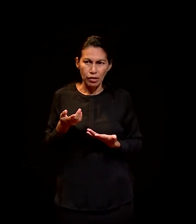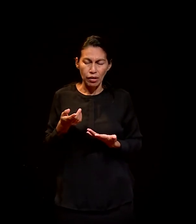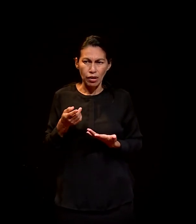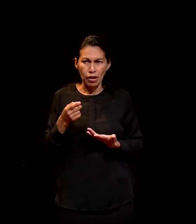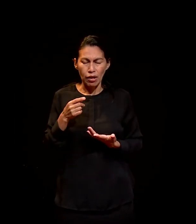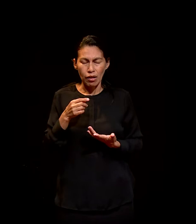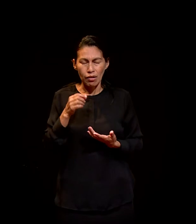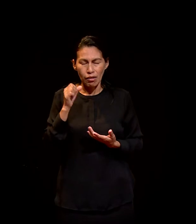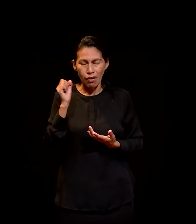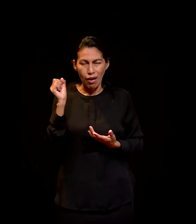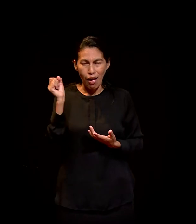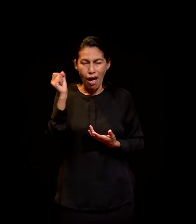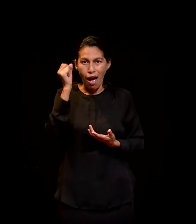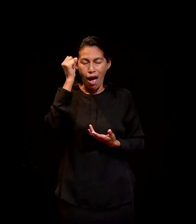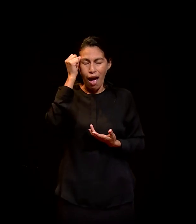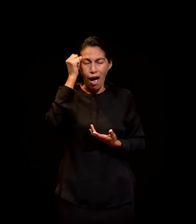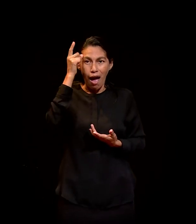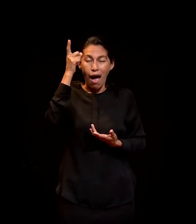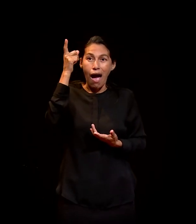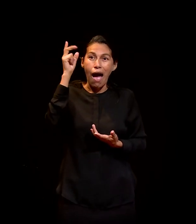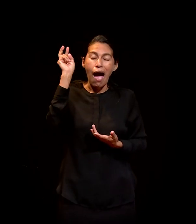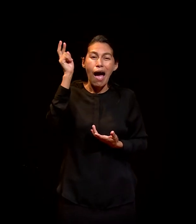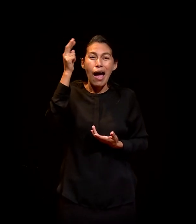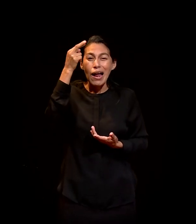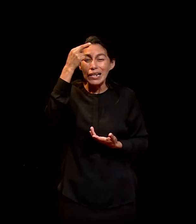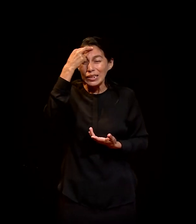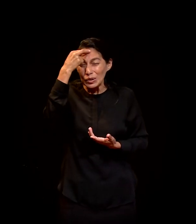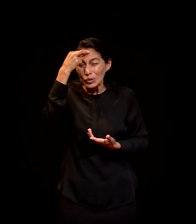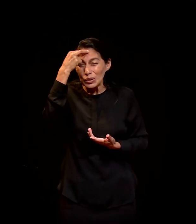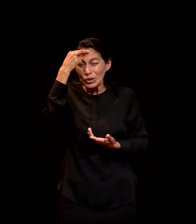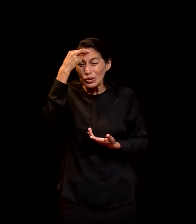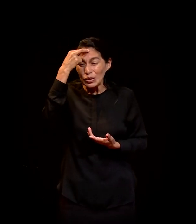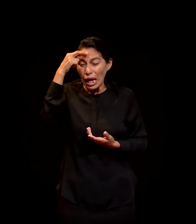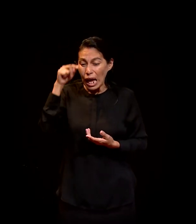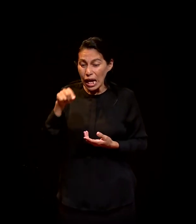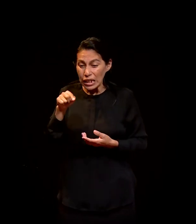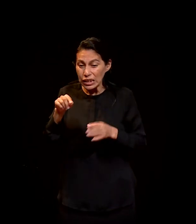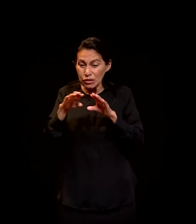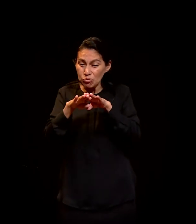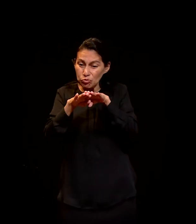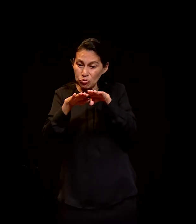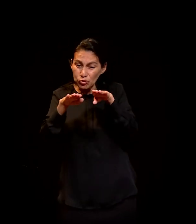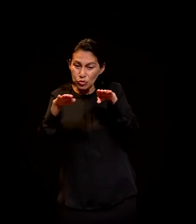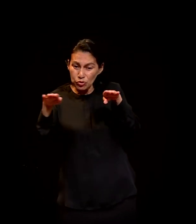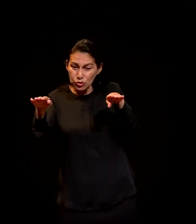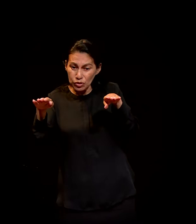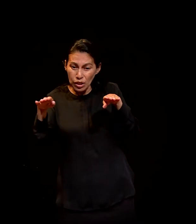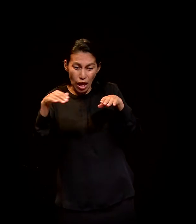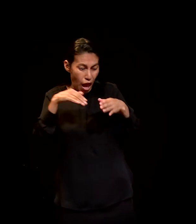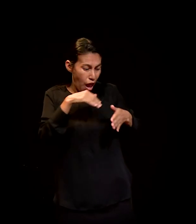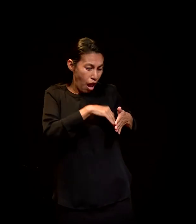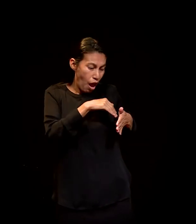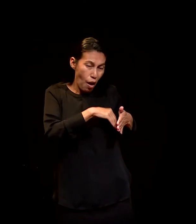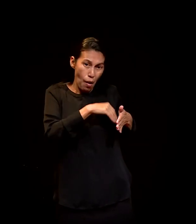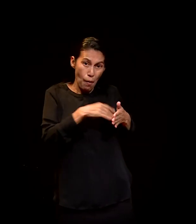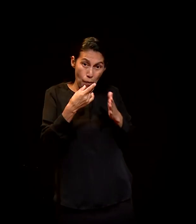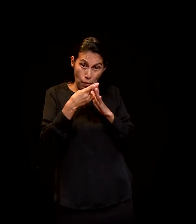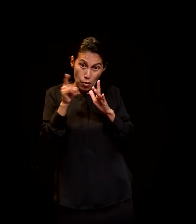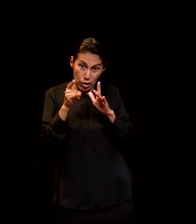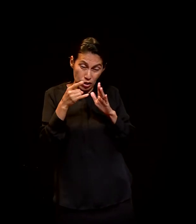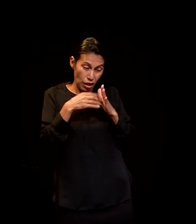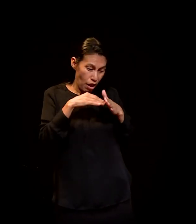y mi papá yo me acuerdo la cosa que en la guantera de mi puerta de mi